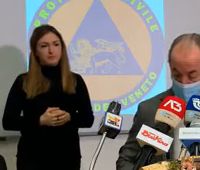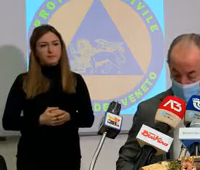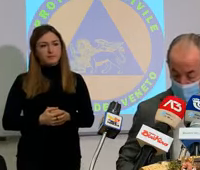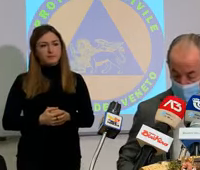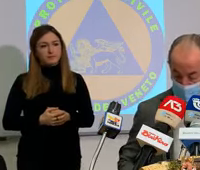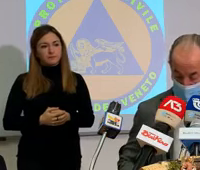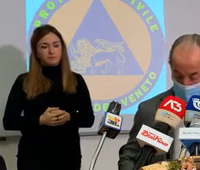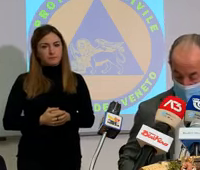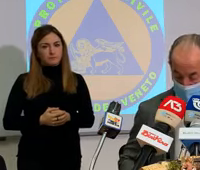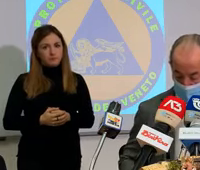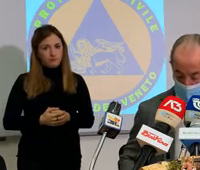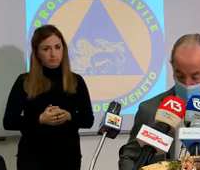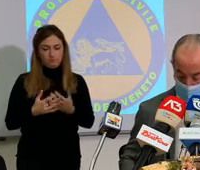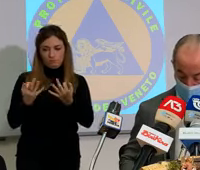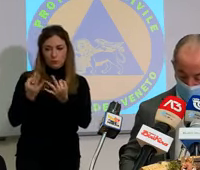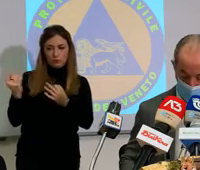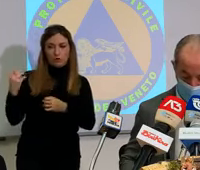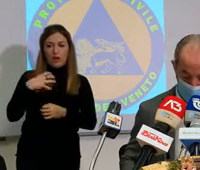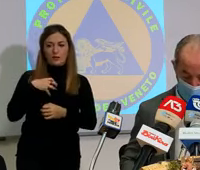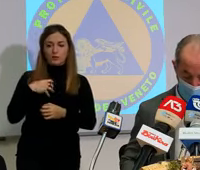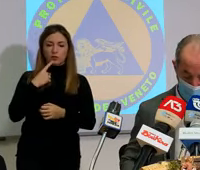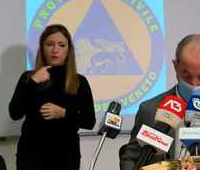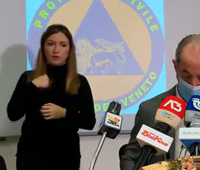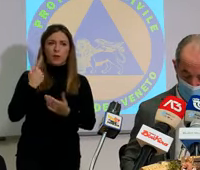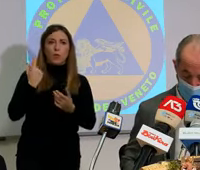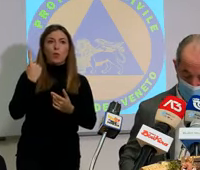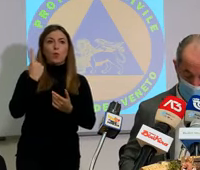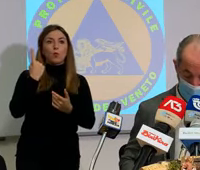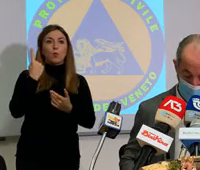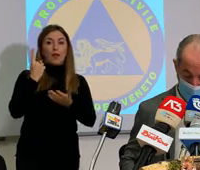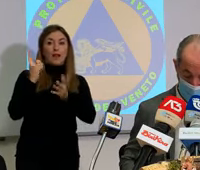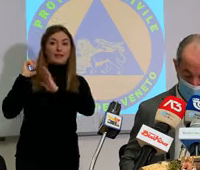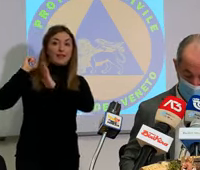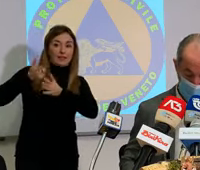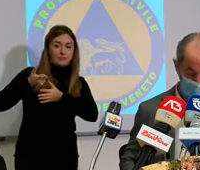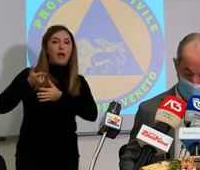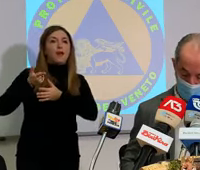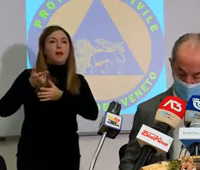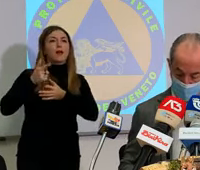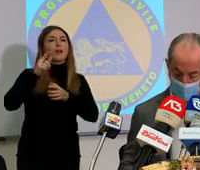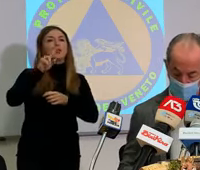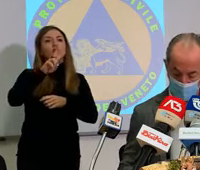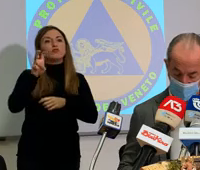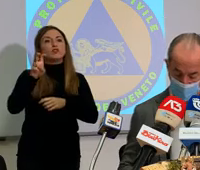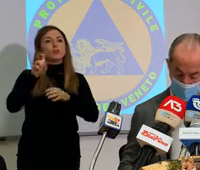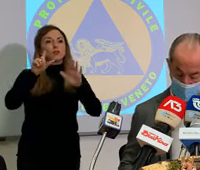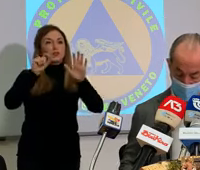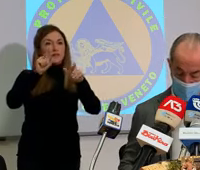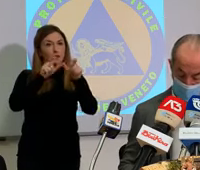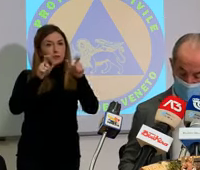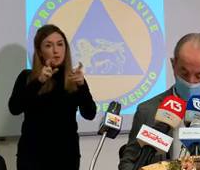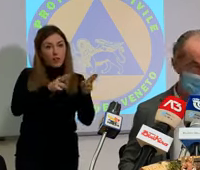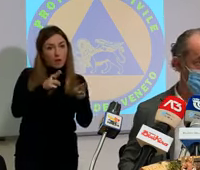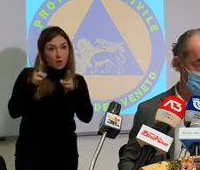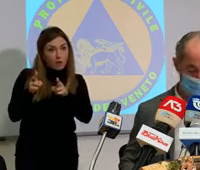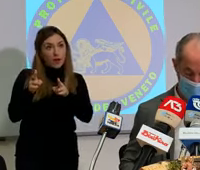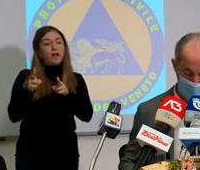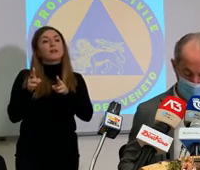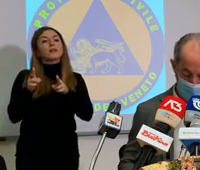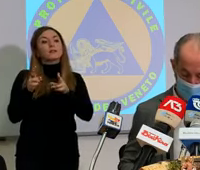sostanzialmente giustamente ricordava all'assessore che in una settimana abbiamo ricoverato 270 persone 76